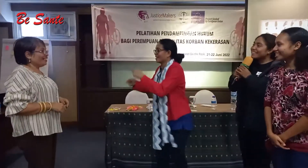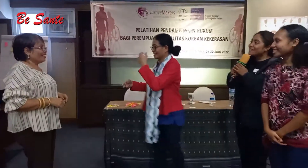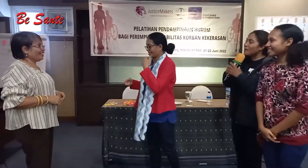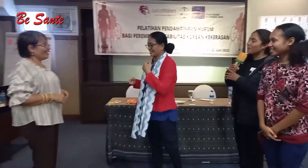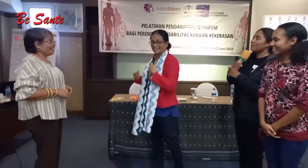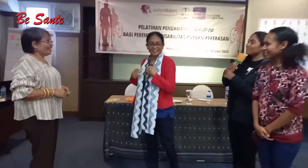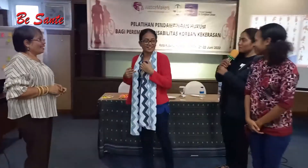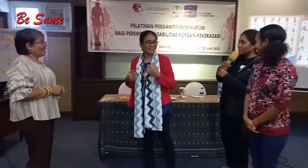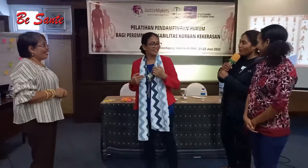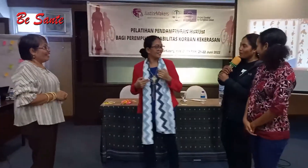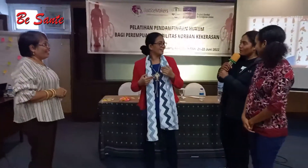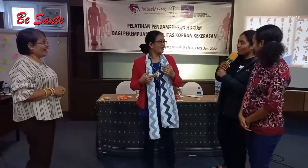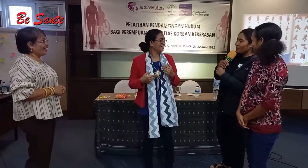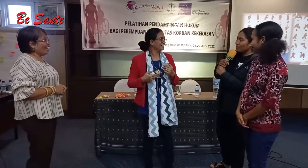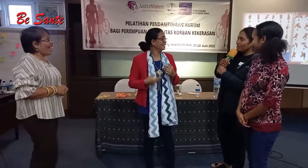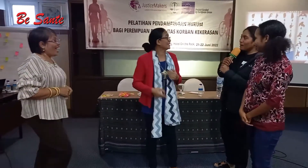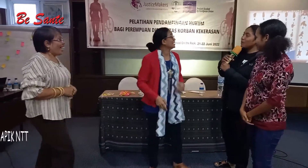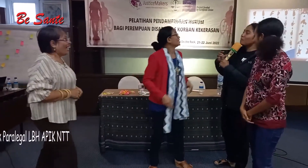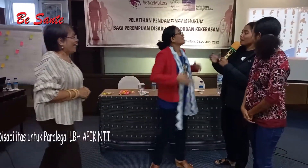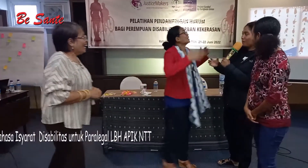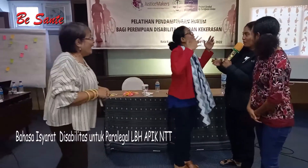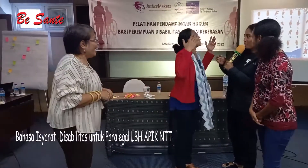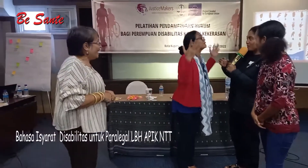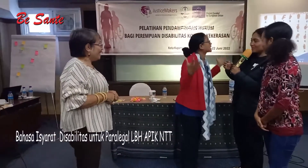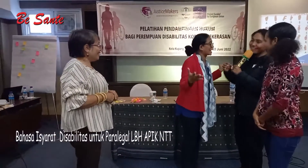Kira-kira mama dong bisa bawa omong kok. Mama dong pake bawa omong.